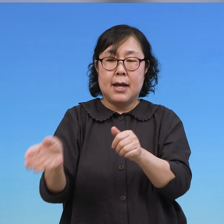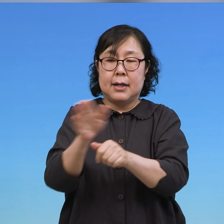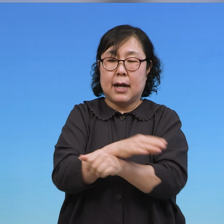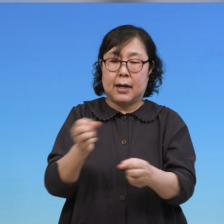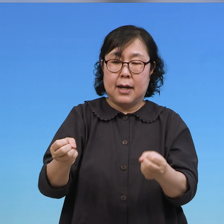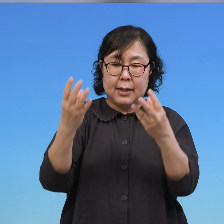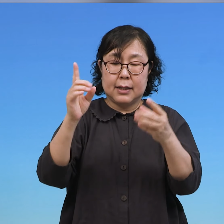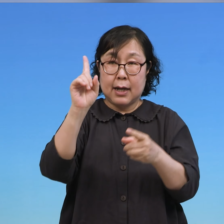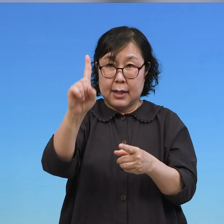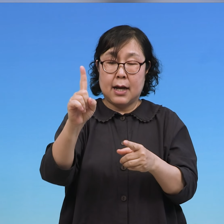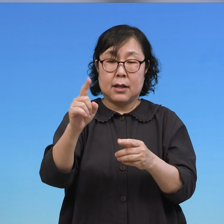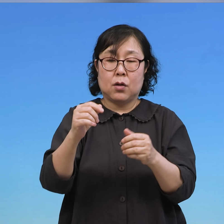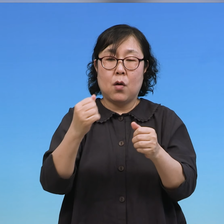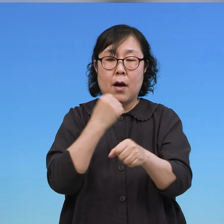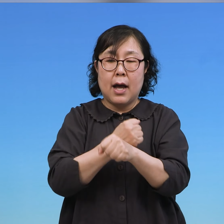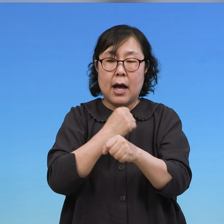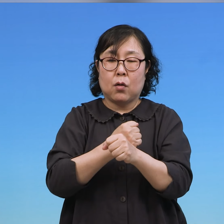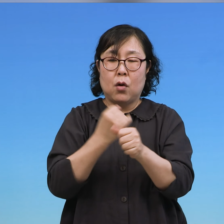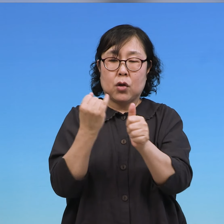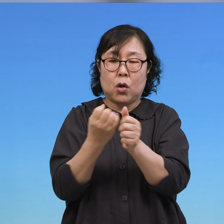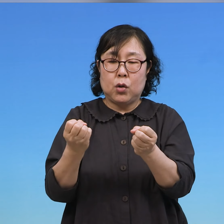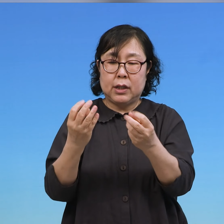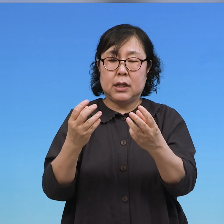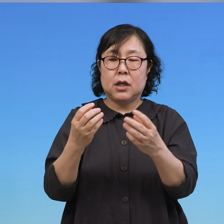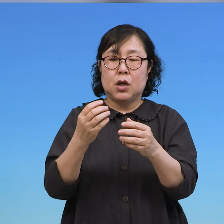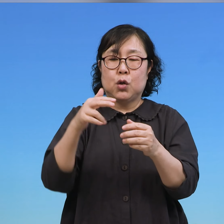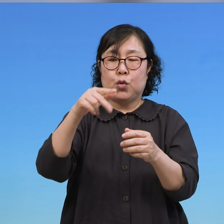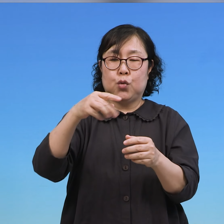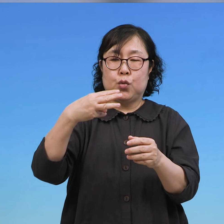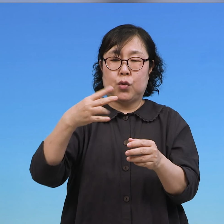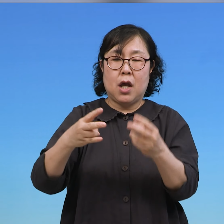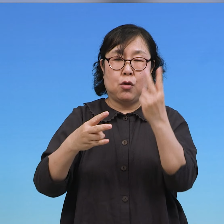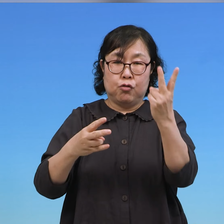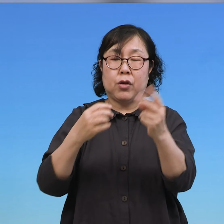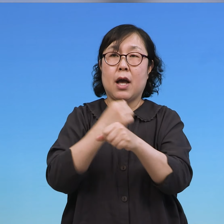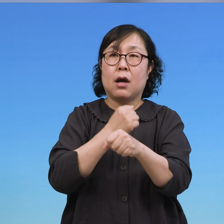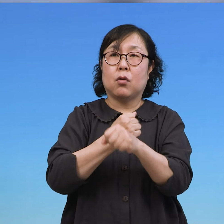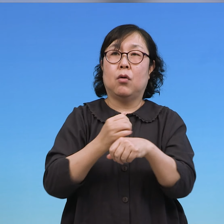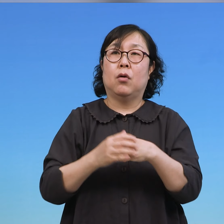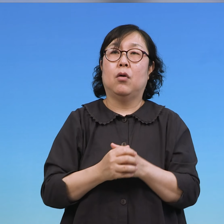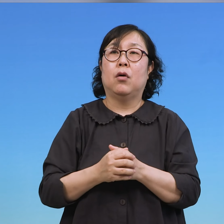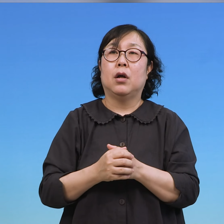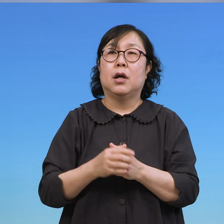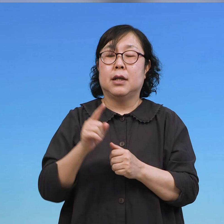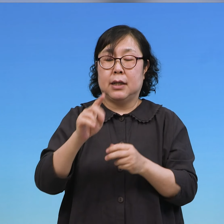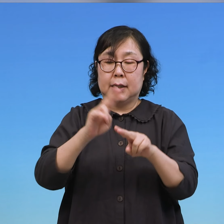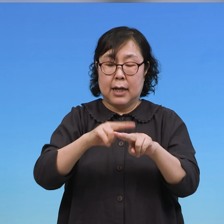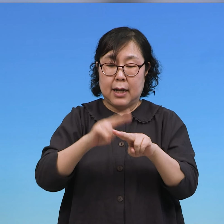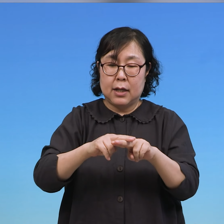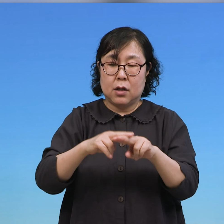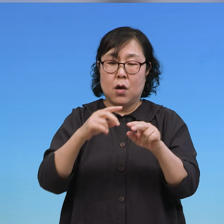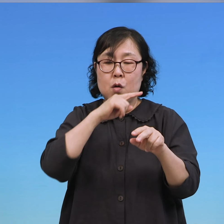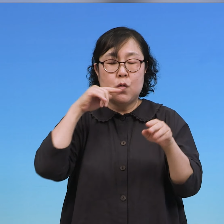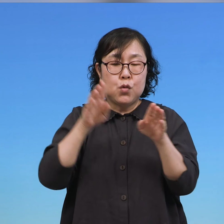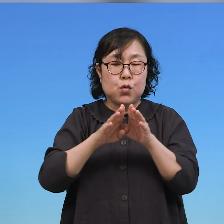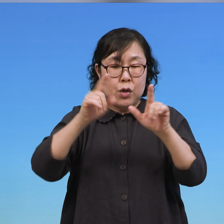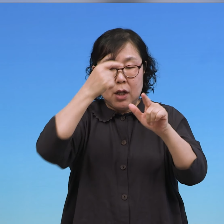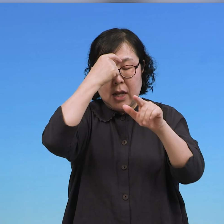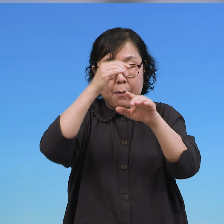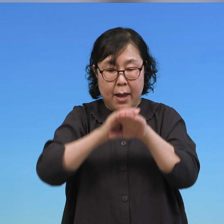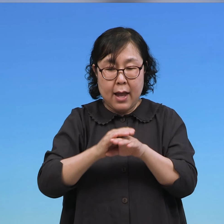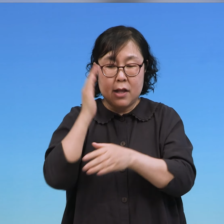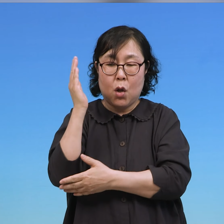장례식 1건 커더니 치르고, 또 결혼식 주례 2건 커더니 치르고, 오늘 이 자리에 또 주일 예배를 힘있게 할